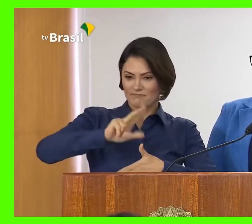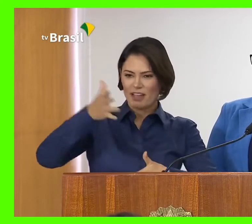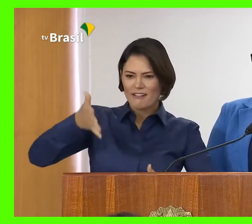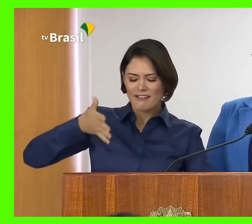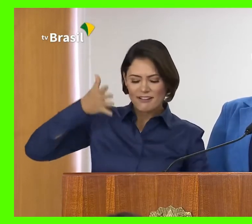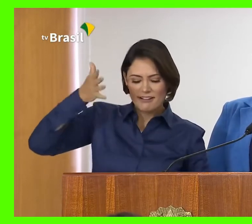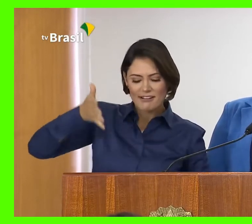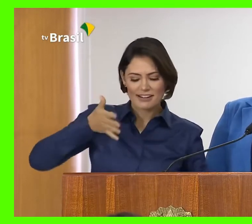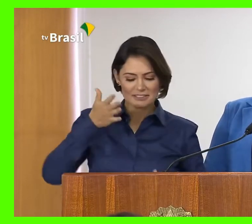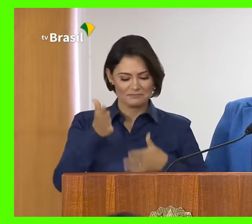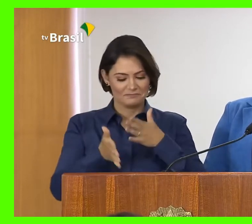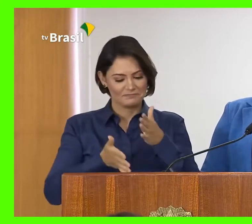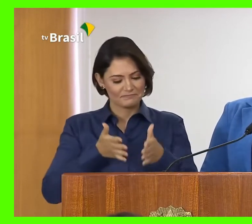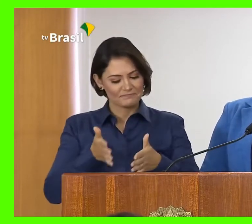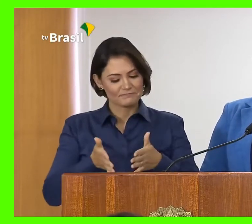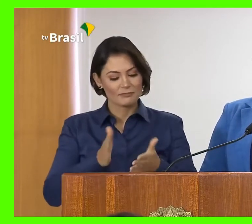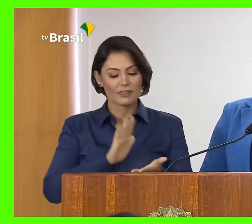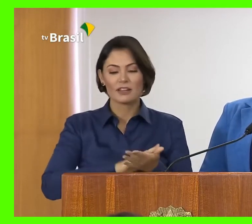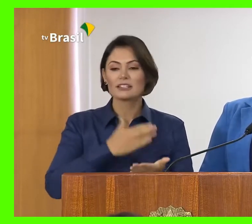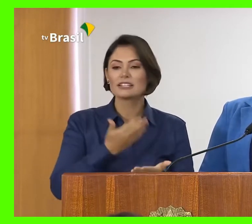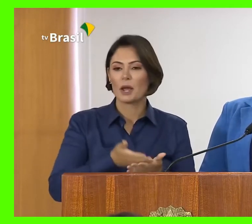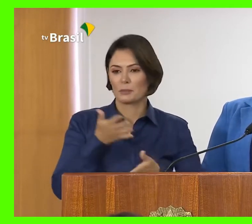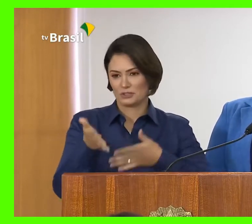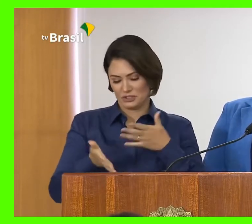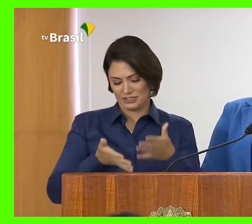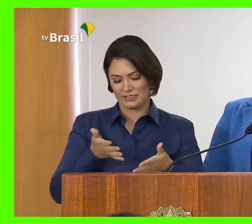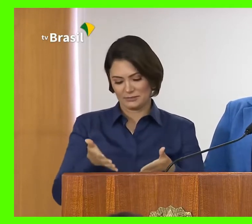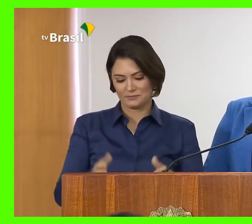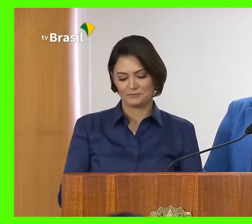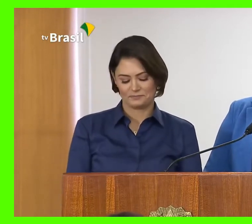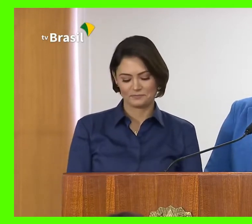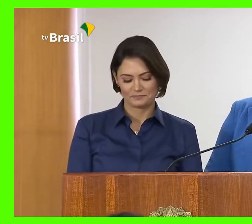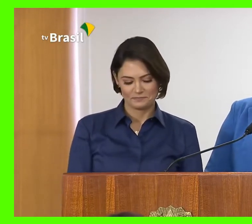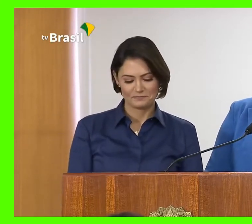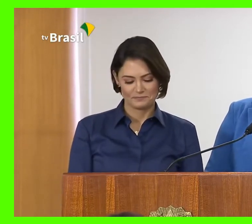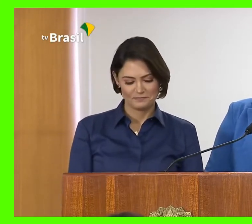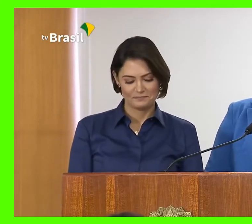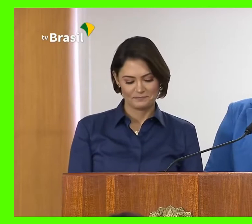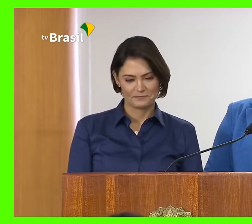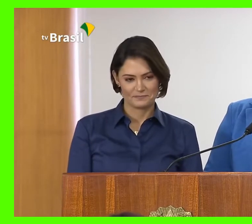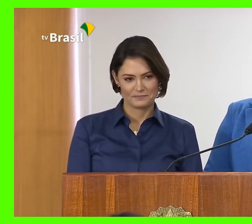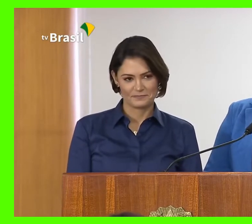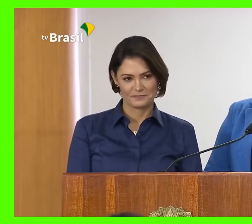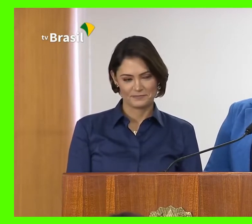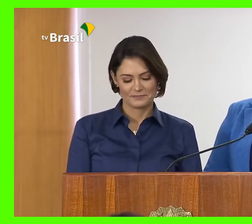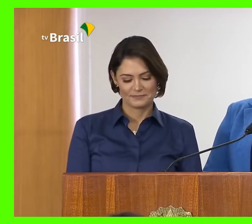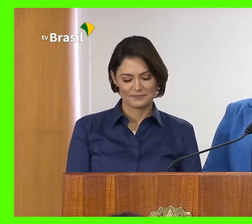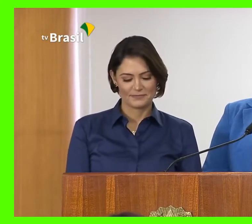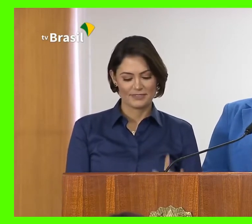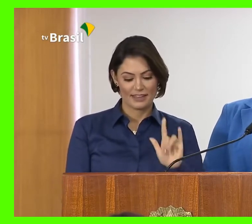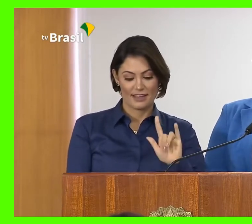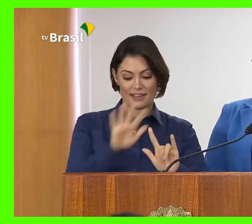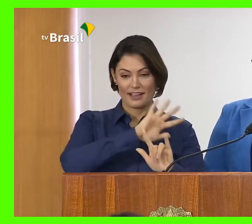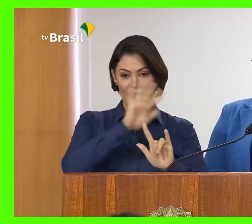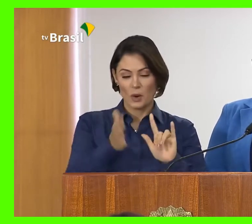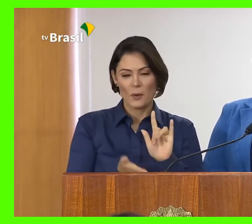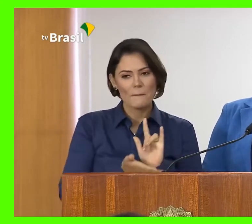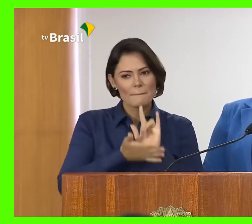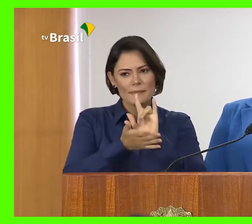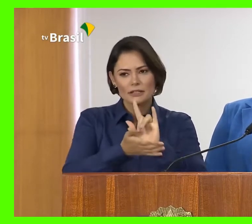damas da América Latina a tornarem seus discursos acessíveis com a presença de um intérprete. O